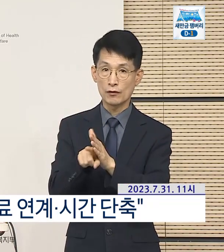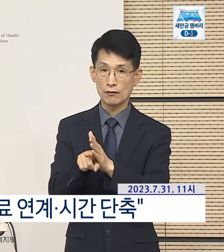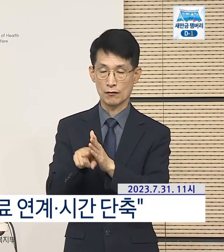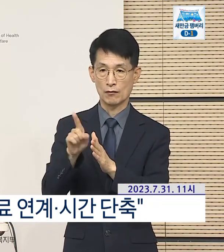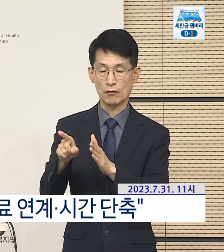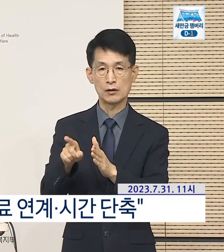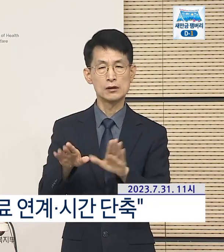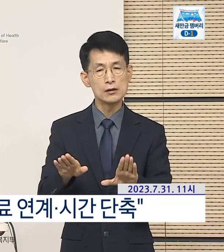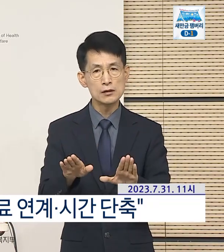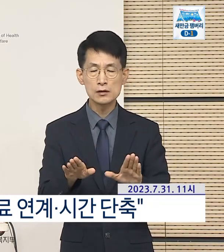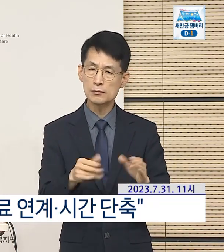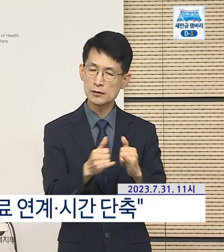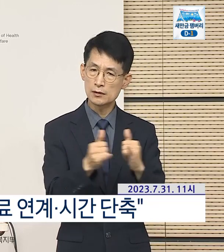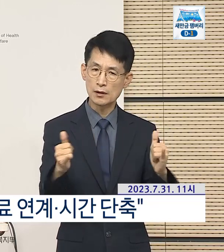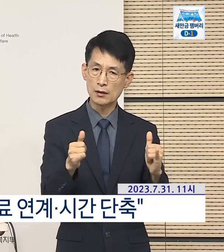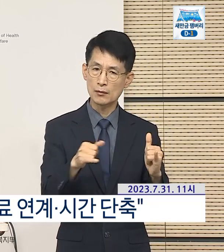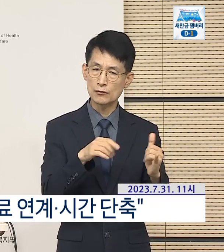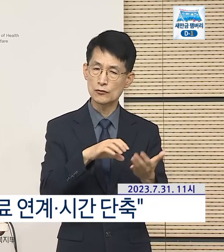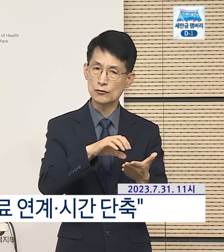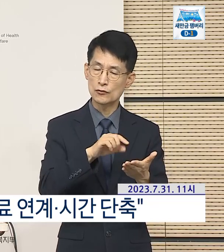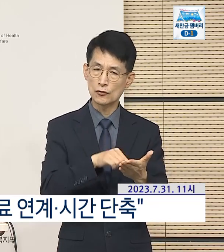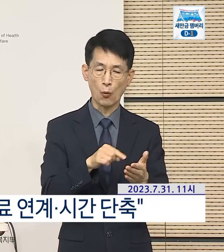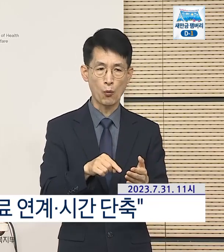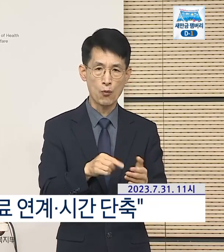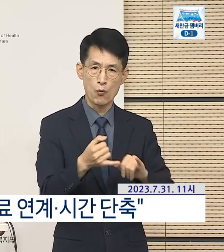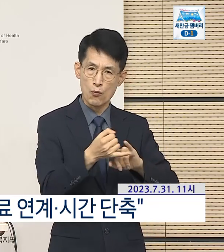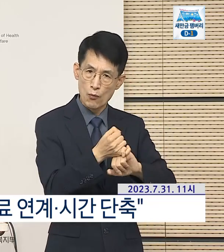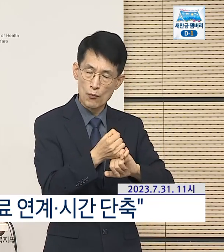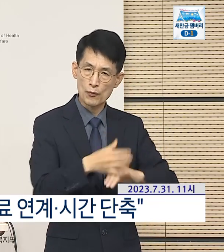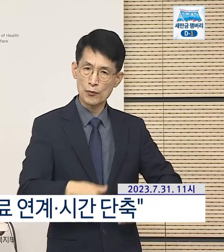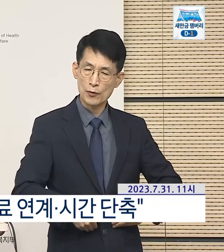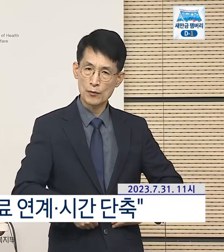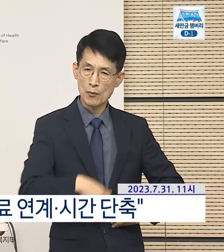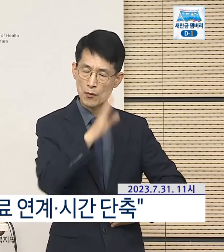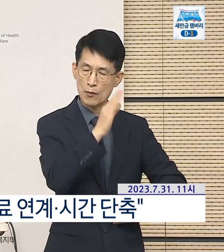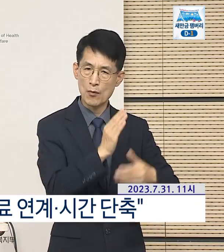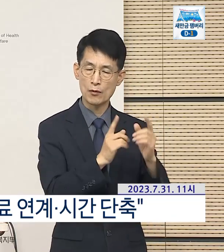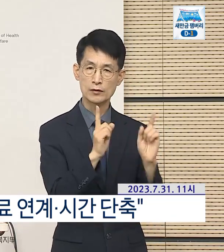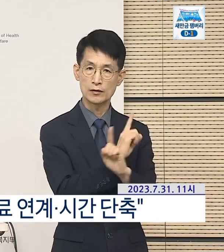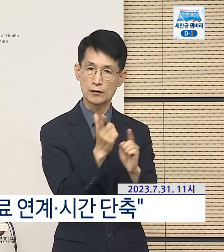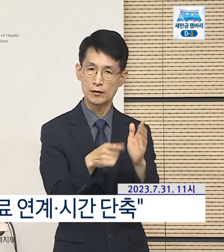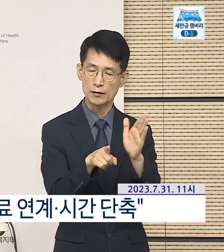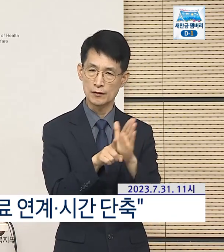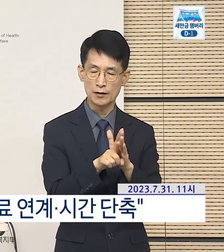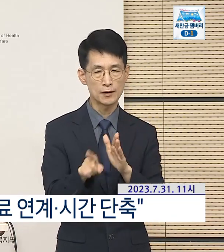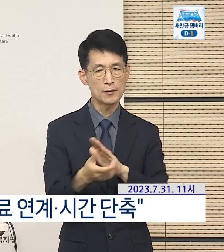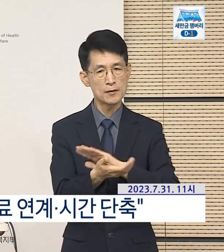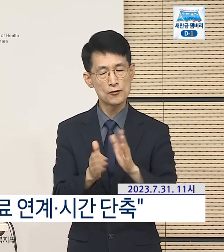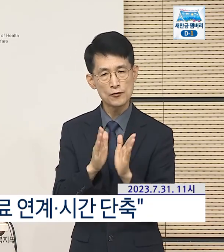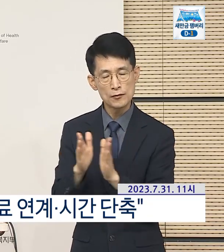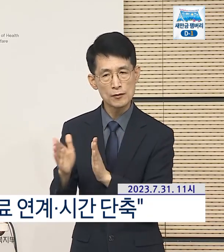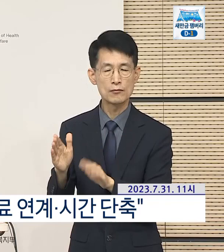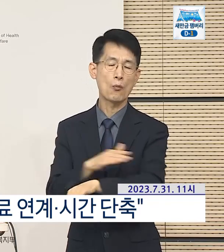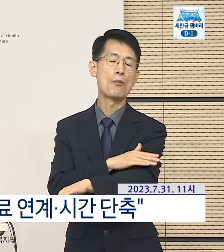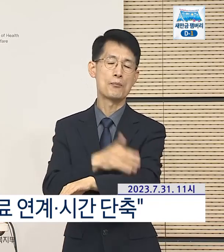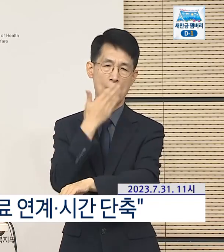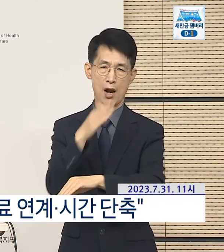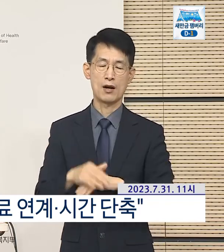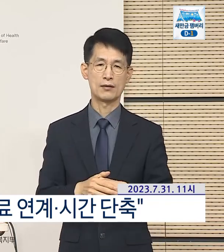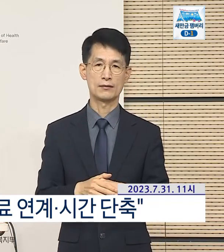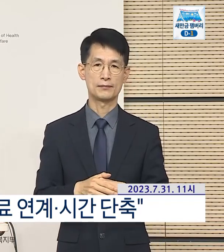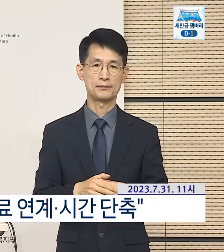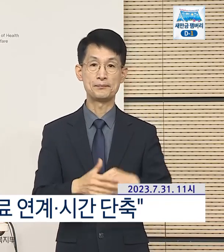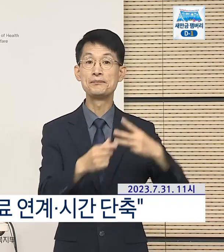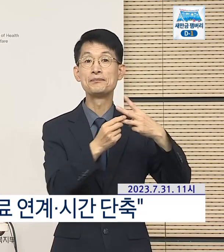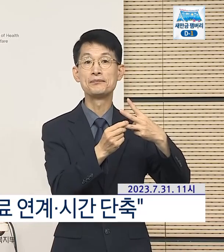네트워크는 현재의 인력 상황으로 필수 우려 1년 문제를 해결할 수 있는 대안이 될 수 있습니다 세